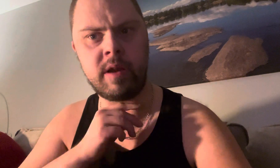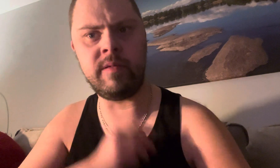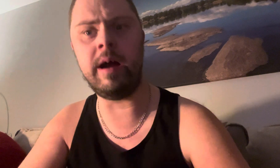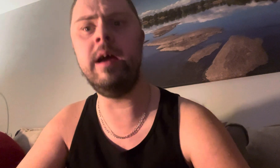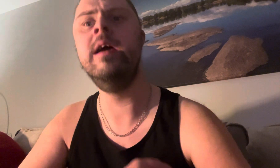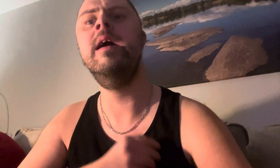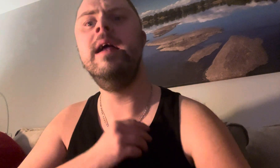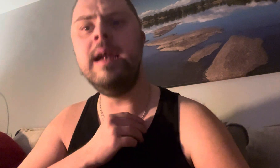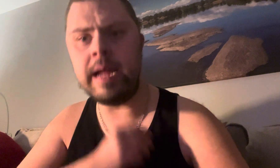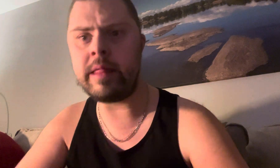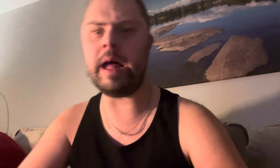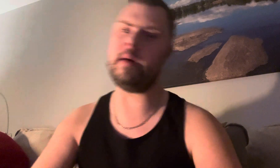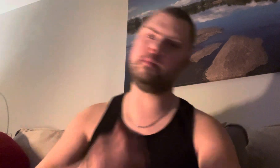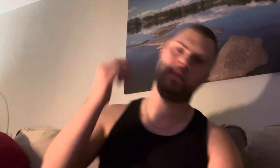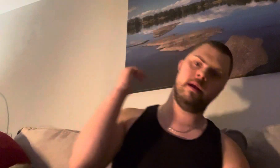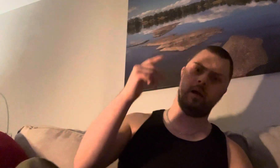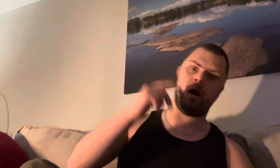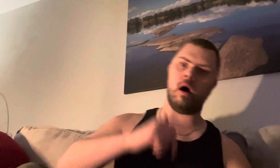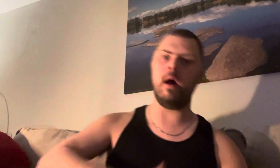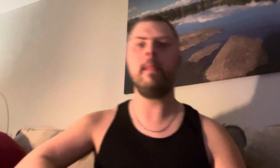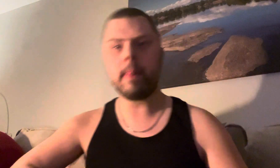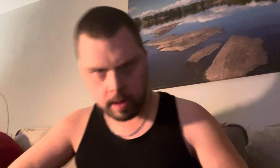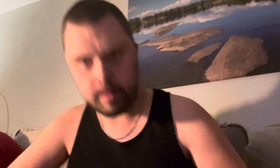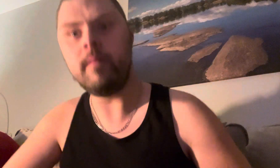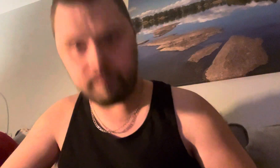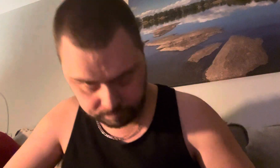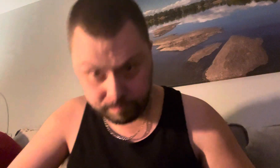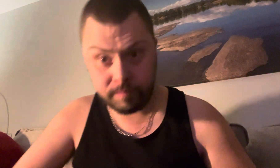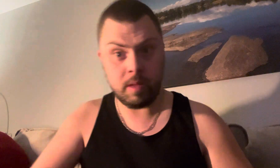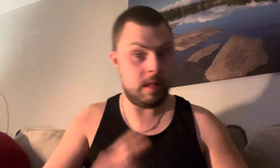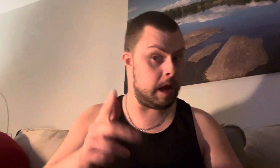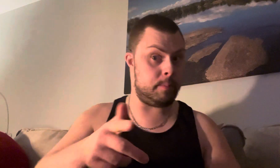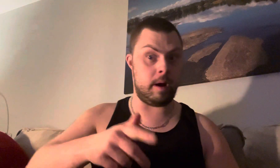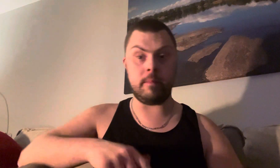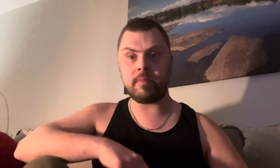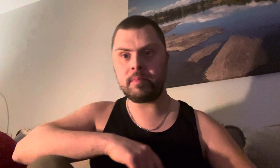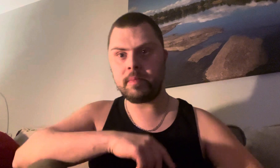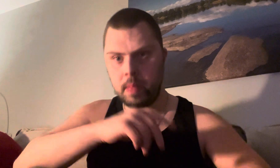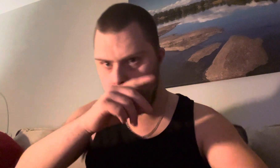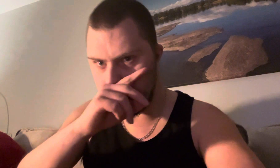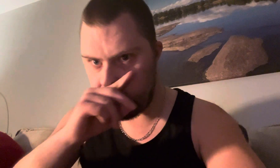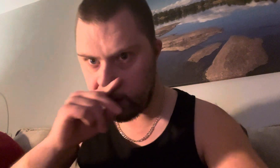Spotify lista. Ja. Det är bra.